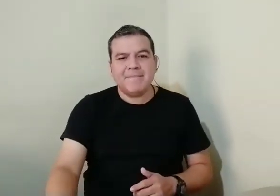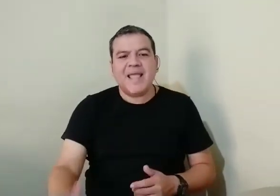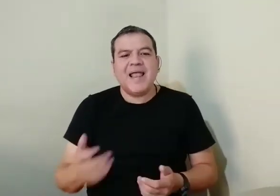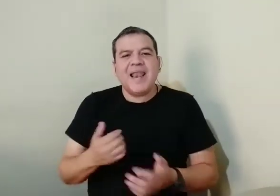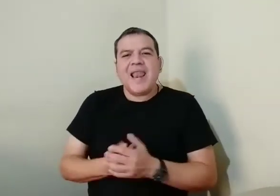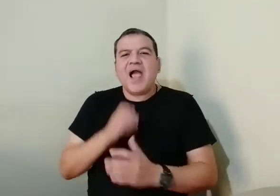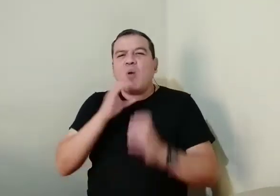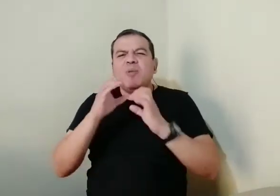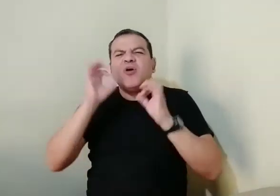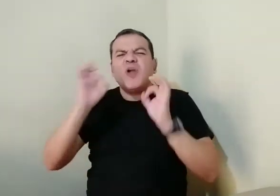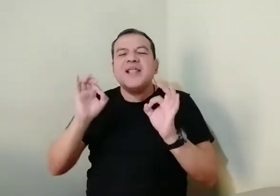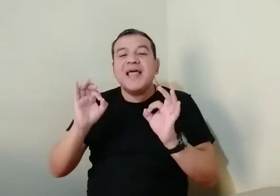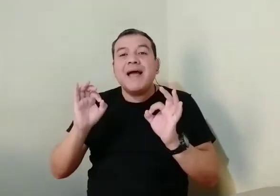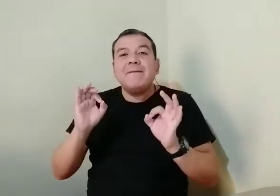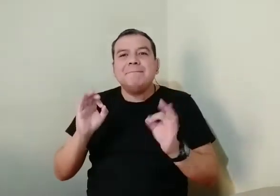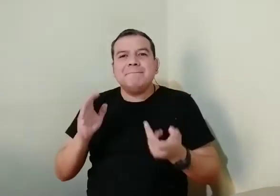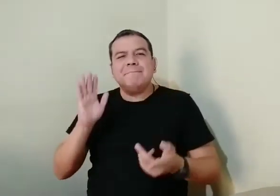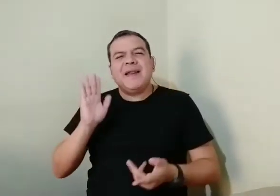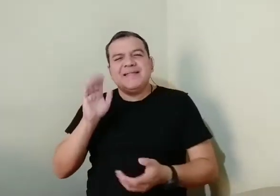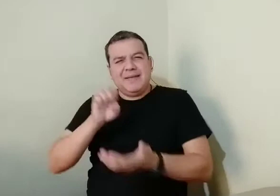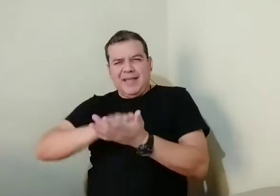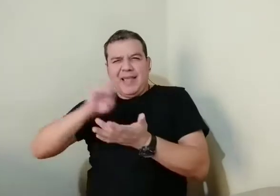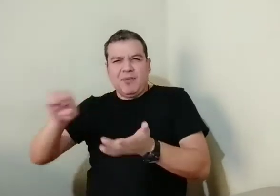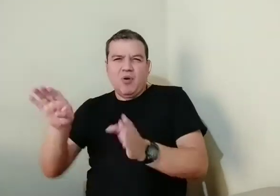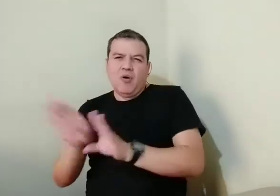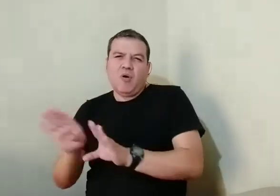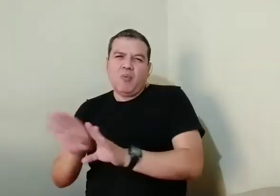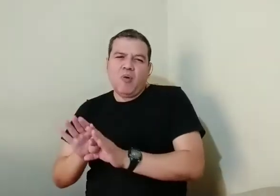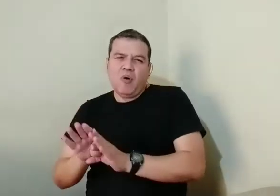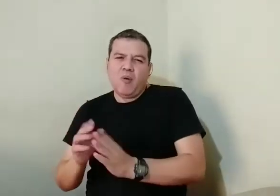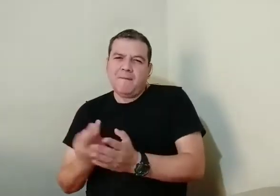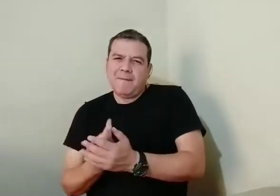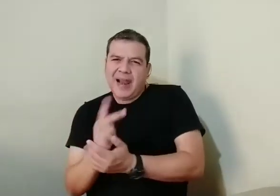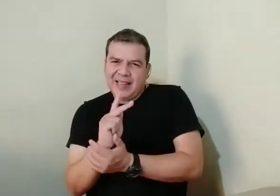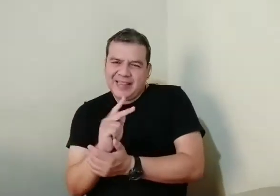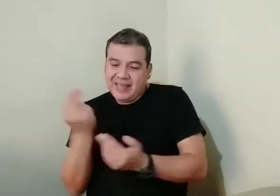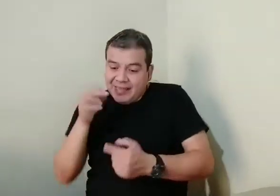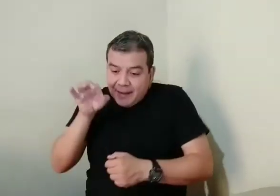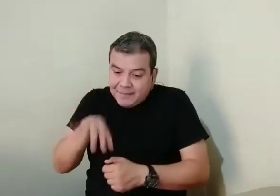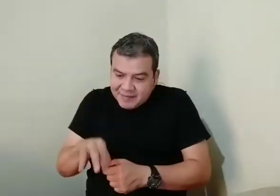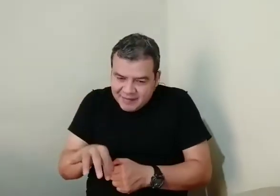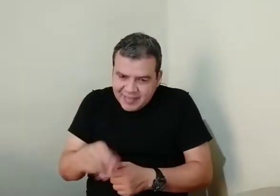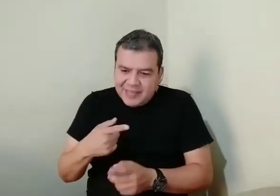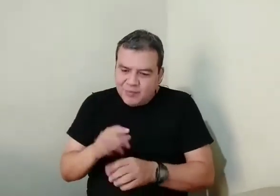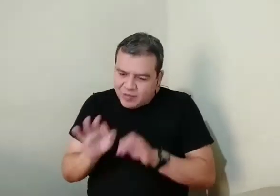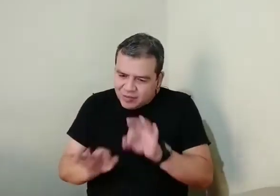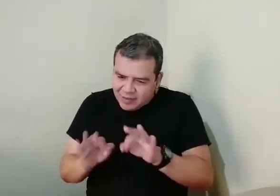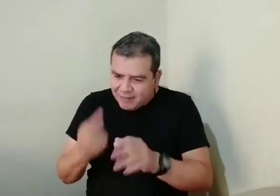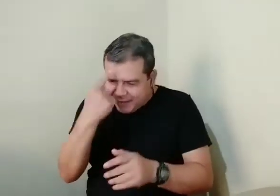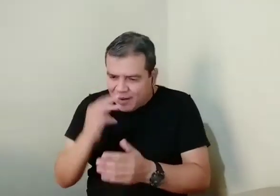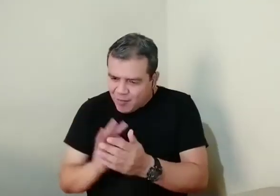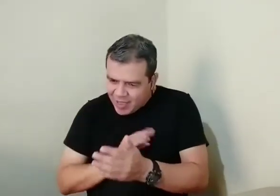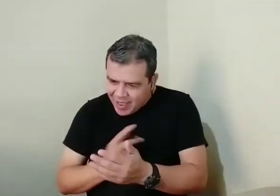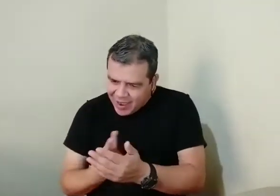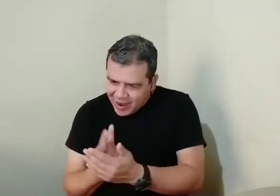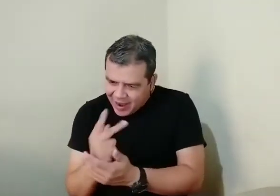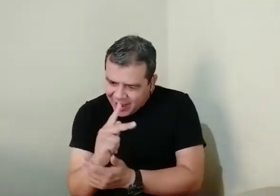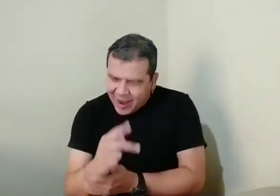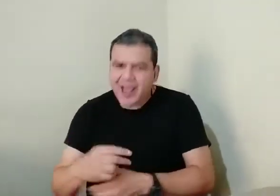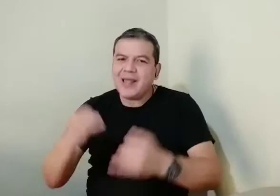a los miembros de la familia para una relación personal con Cristo, sino también ayudará a